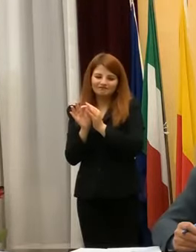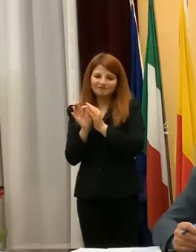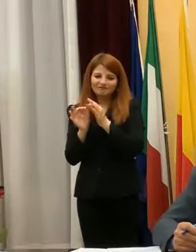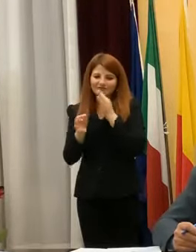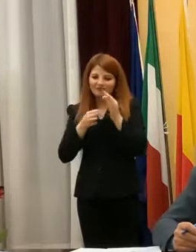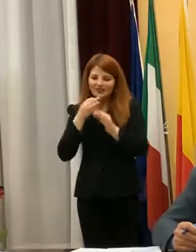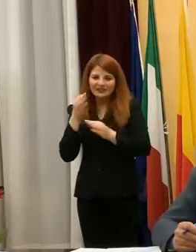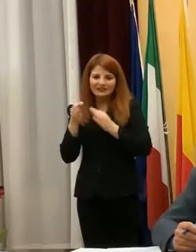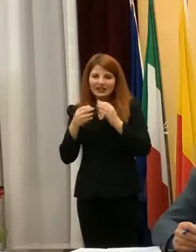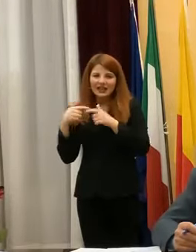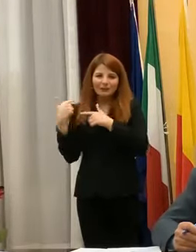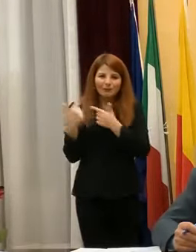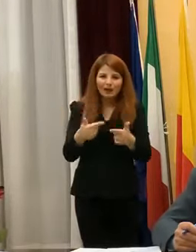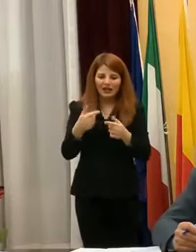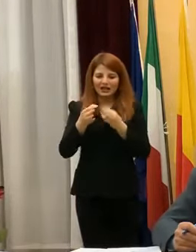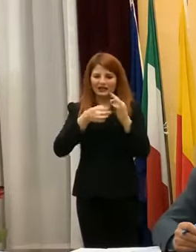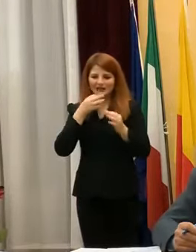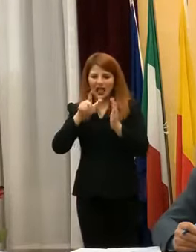è passato dicembre,